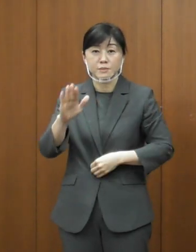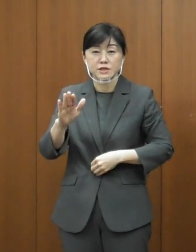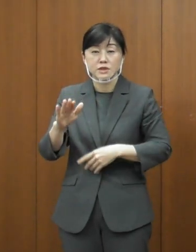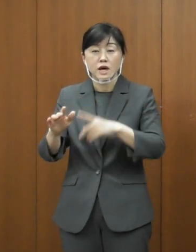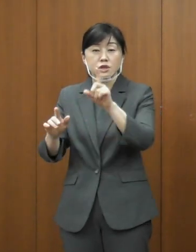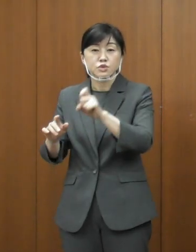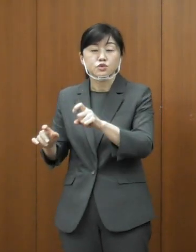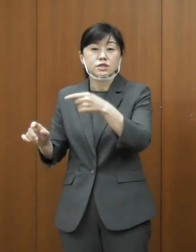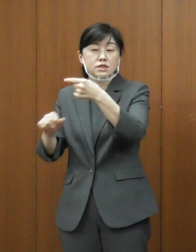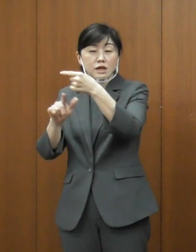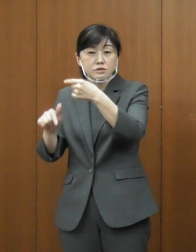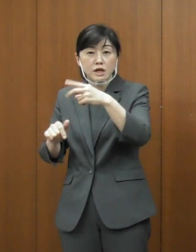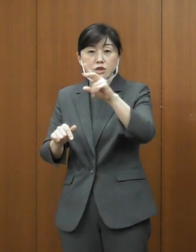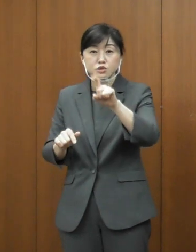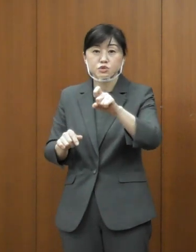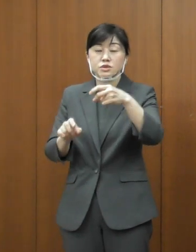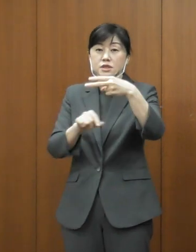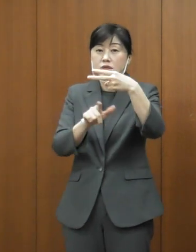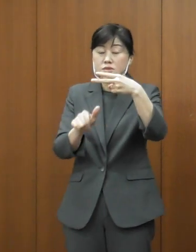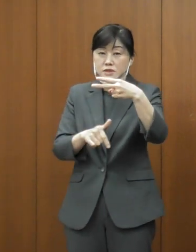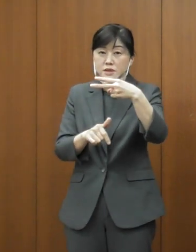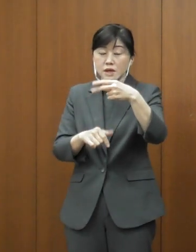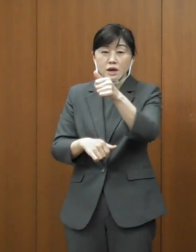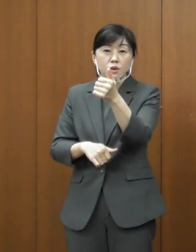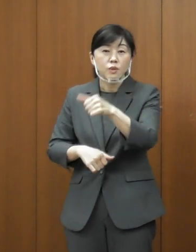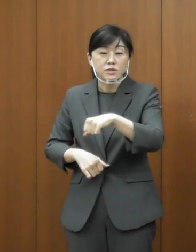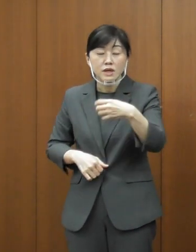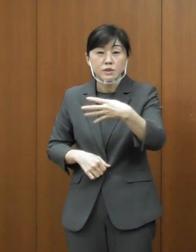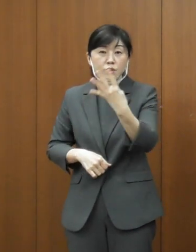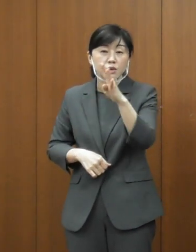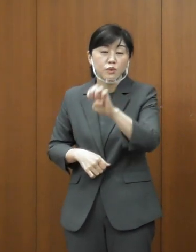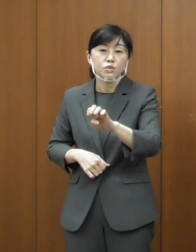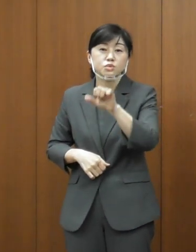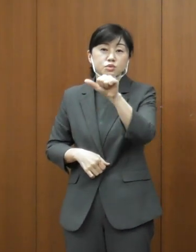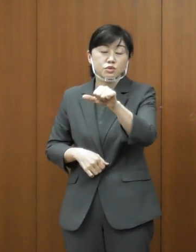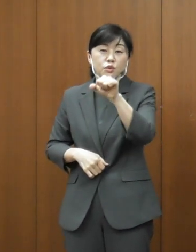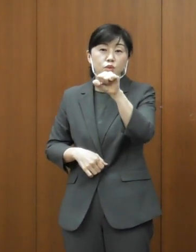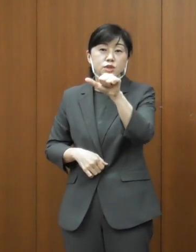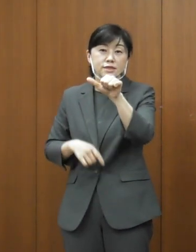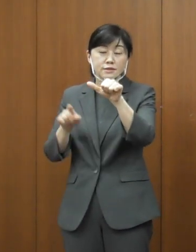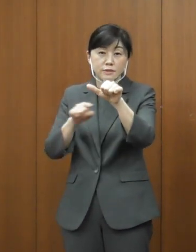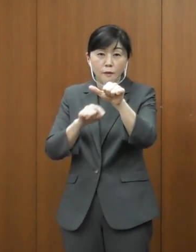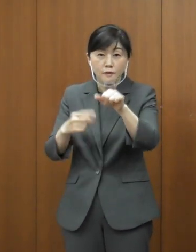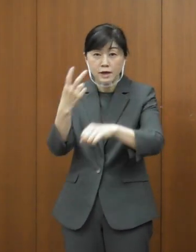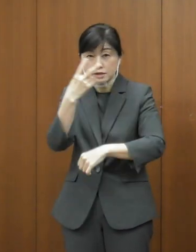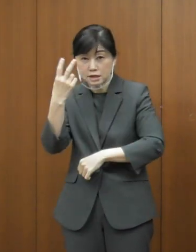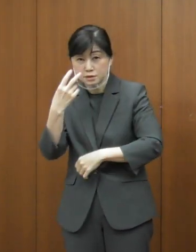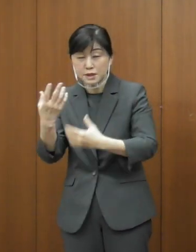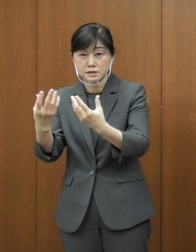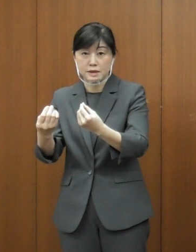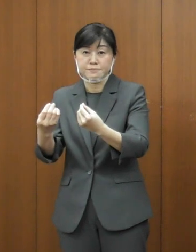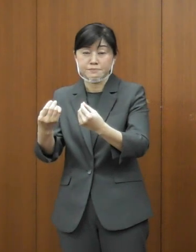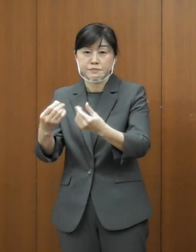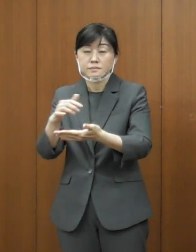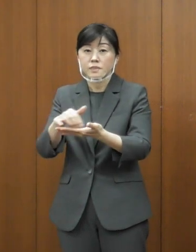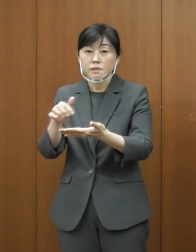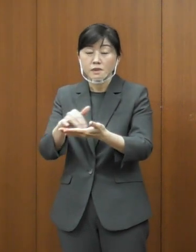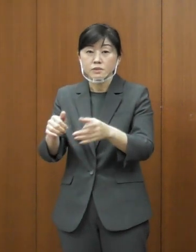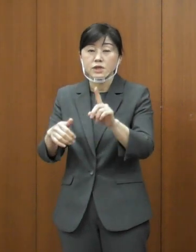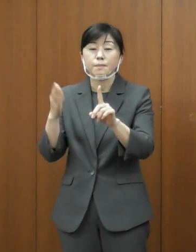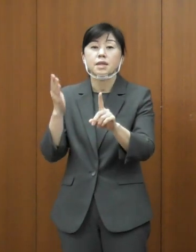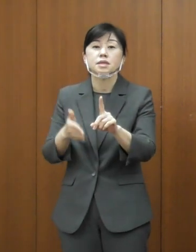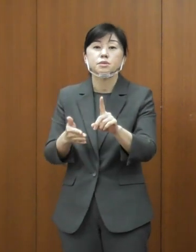から12月にかけて5455人を検査をして、約